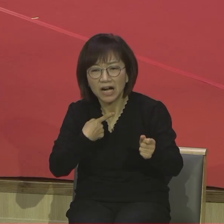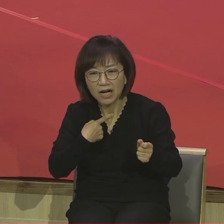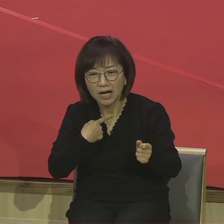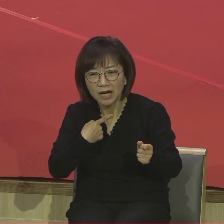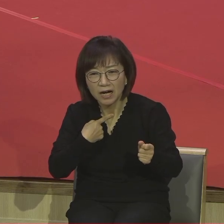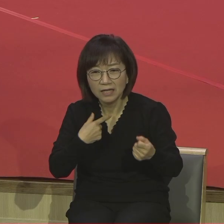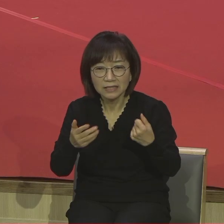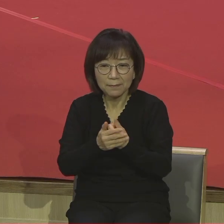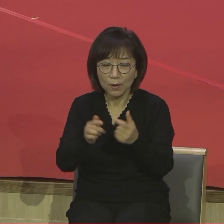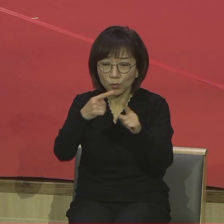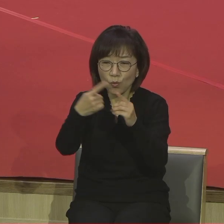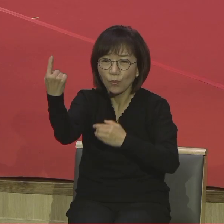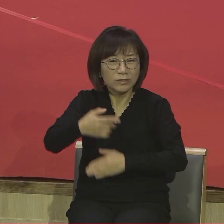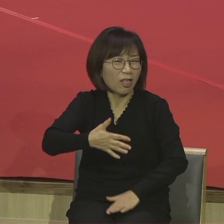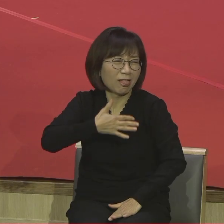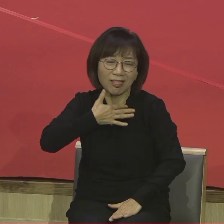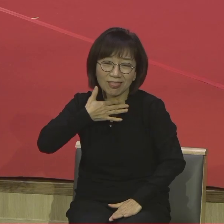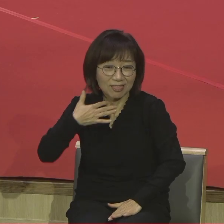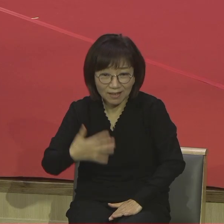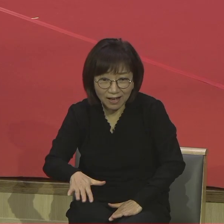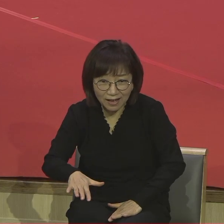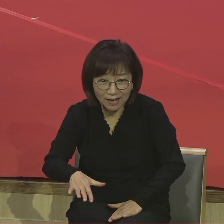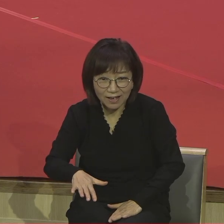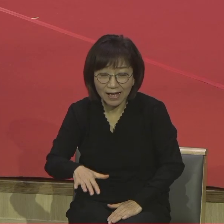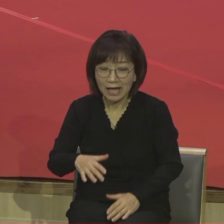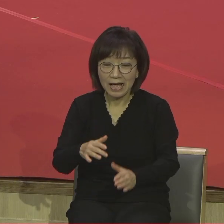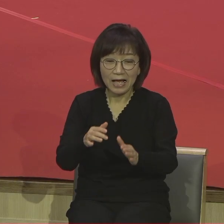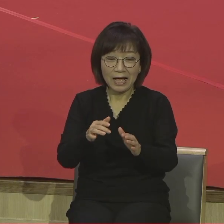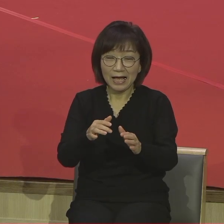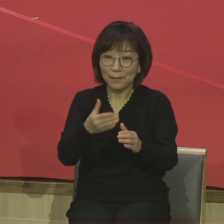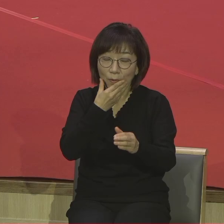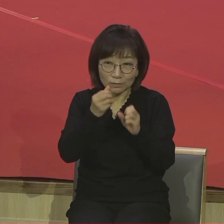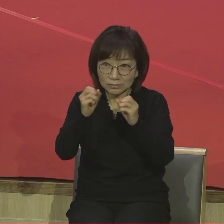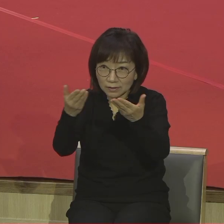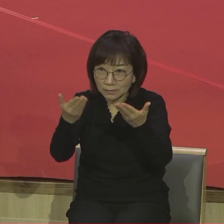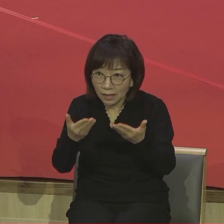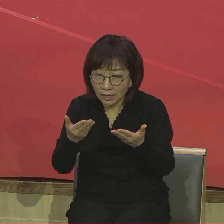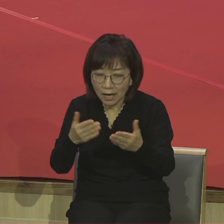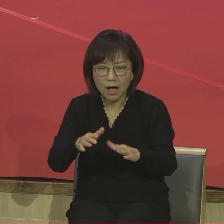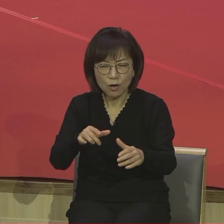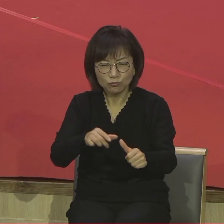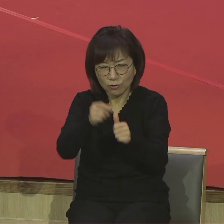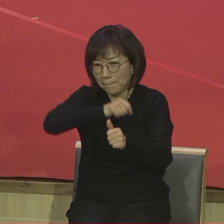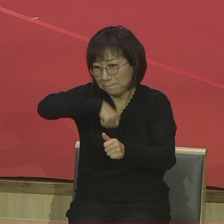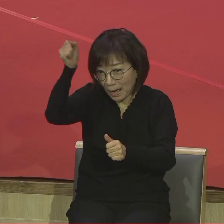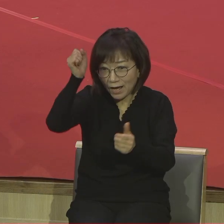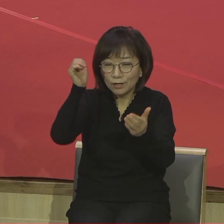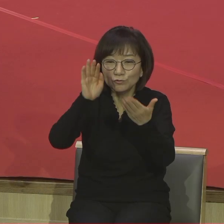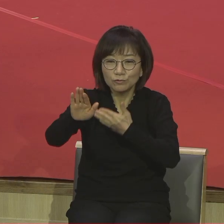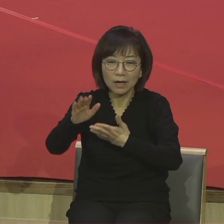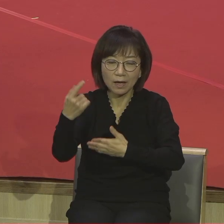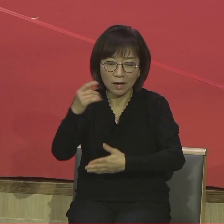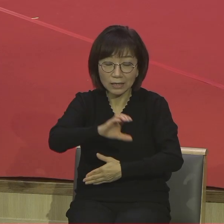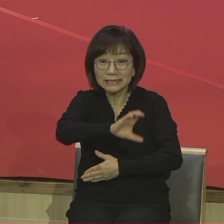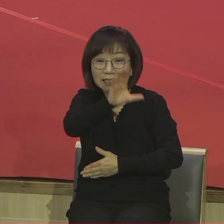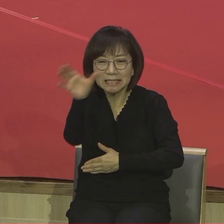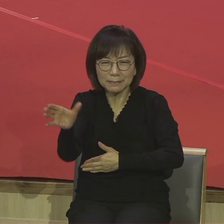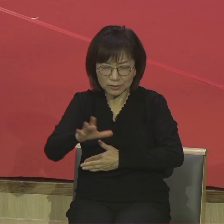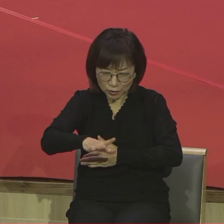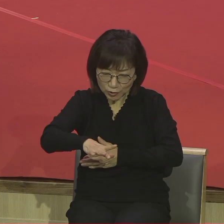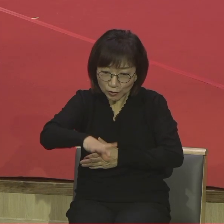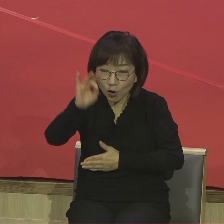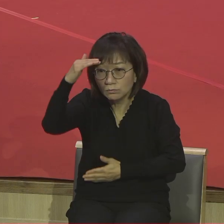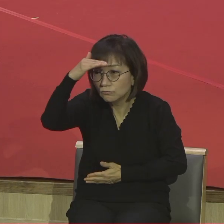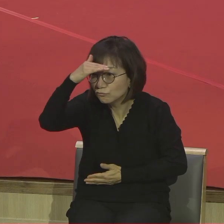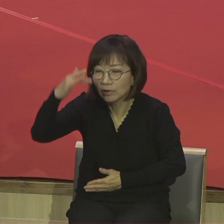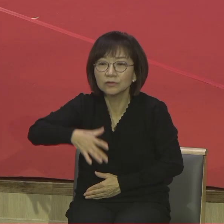무속인이 처음으로 돌아와서 그 성탄 전야에 일어난 이 모습을 보면서 너무